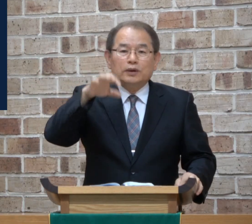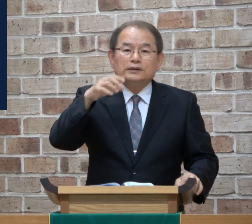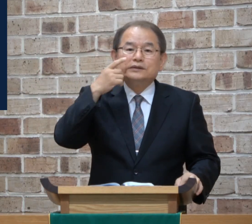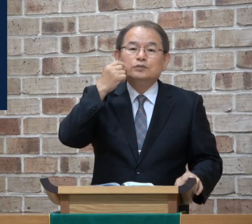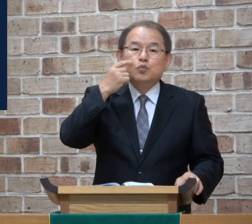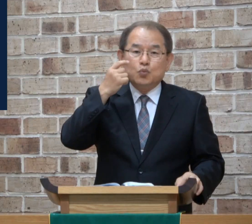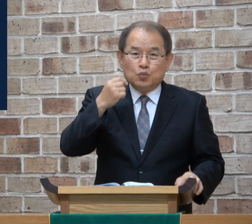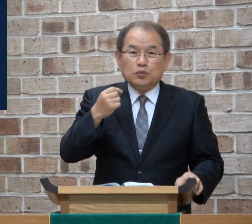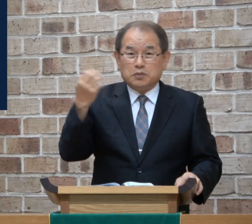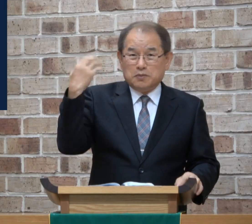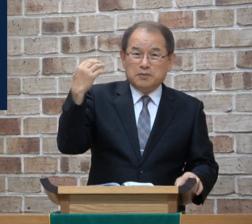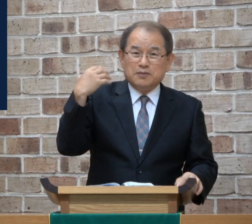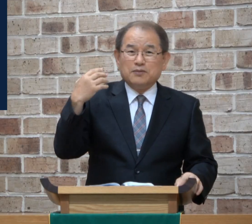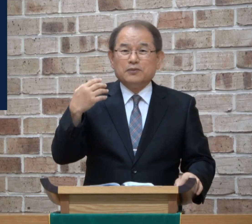그리고 또 일본에서는